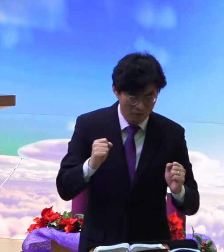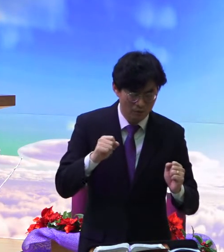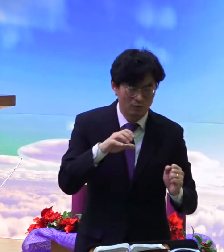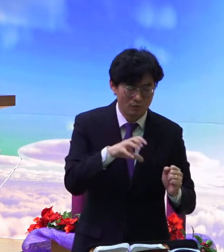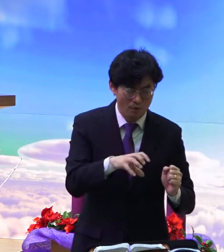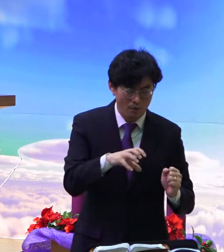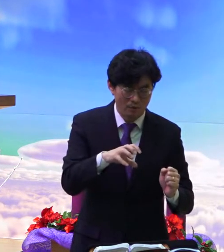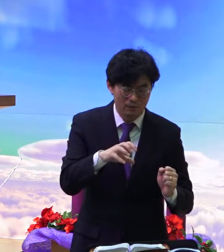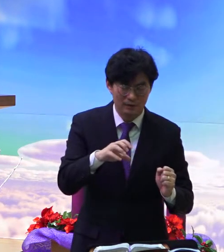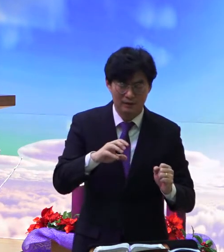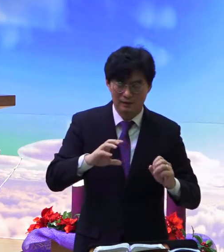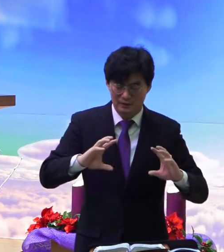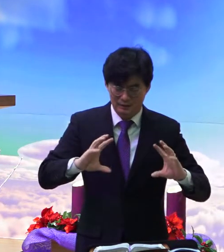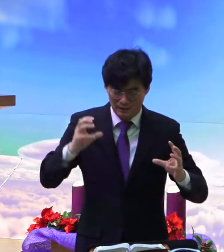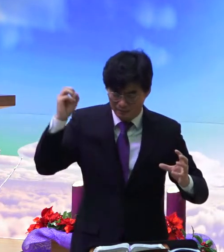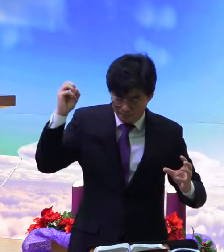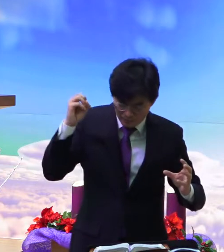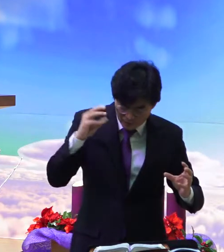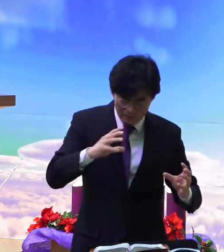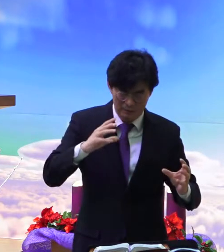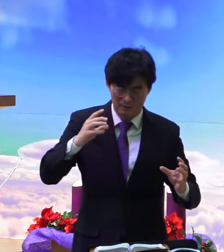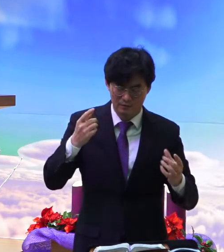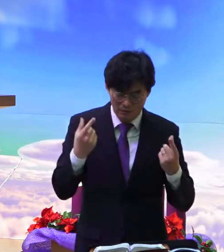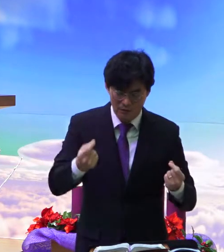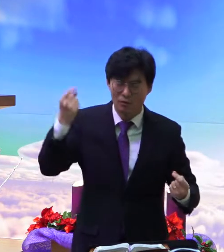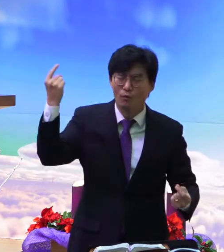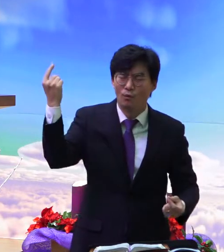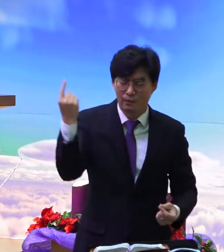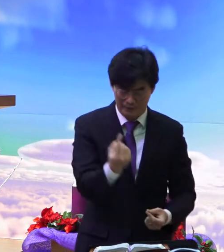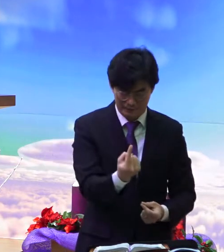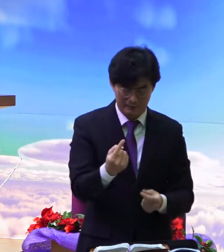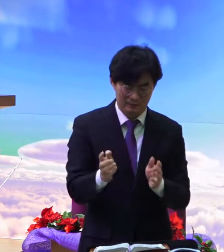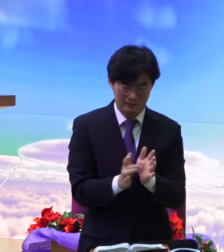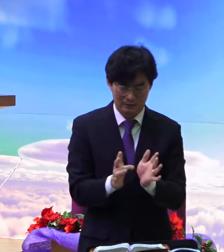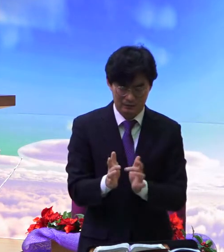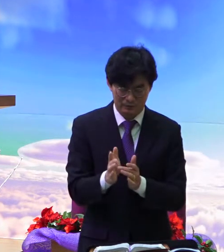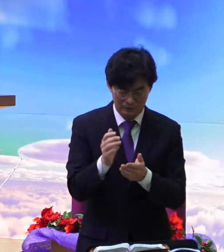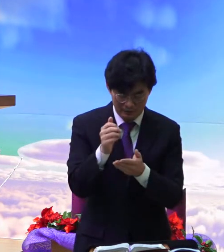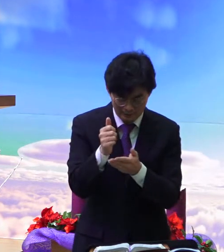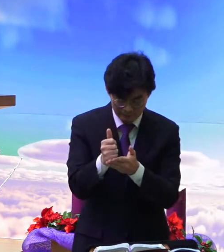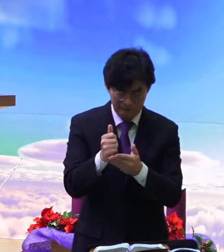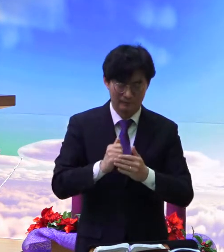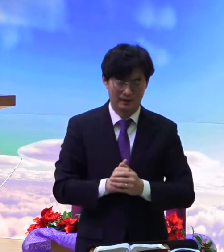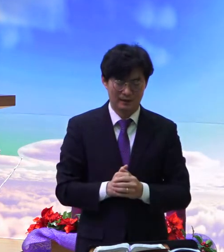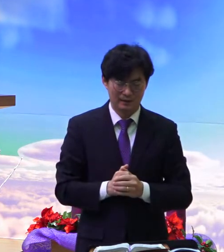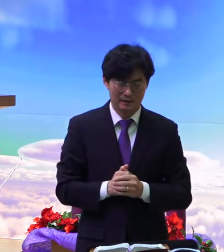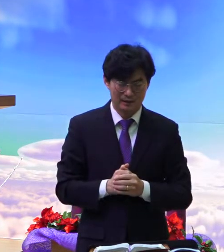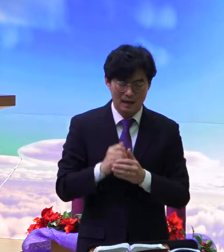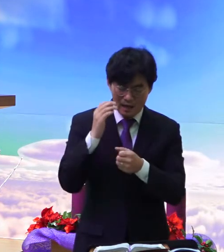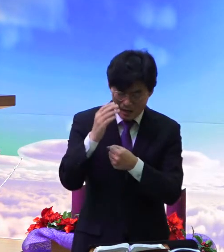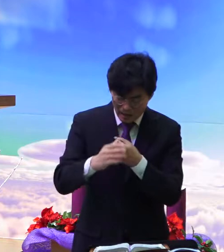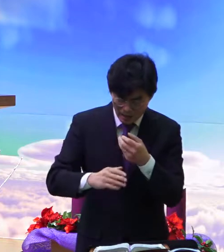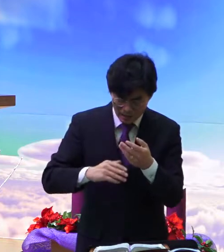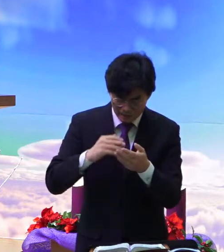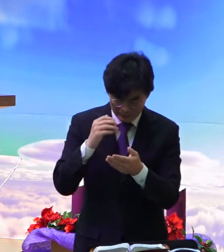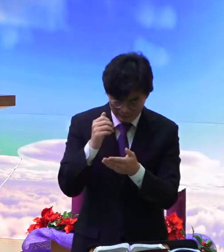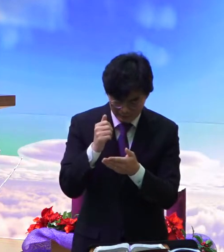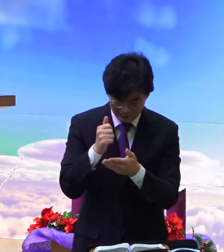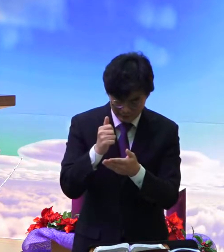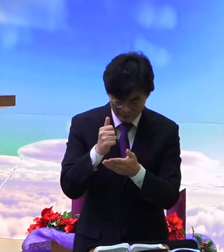빛, 세상의 빛으로 오신 주님, 이 세상 그 누구도 줄 수 없는 한없는 사랑을